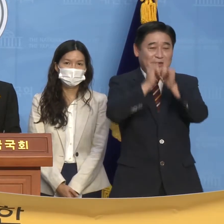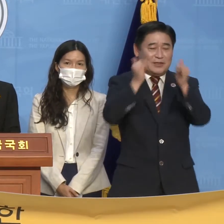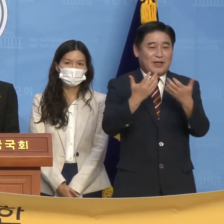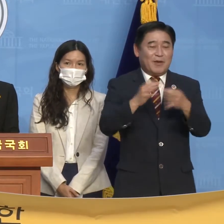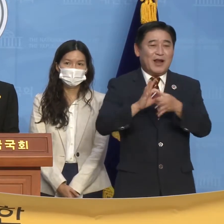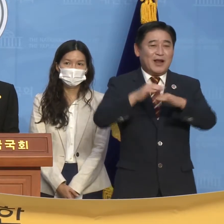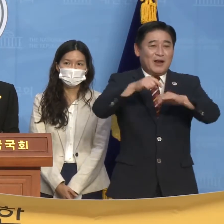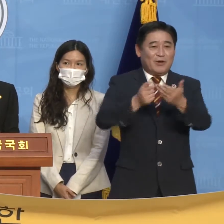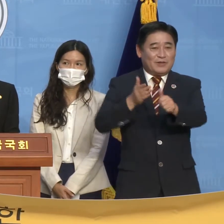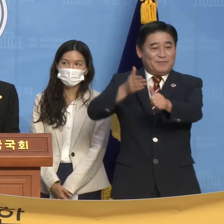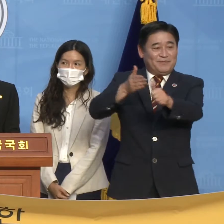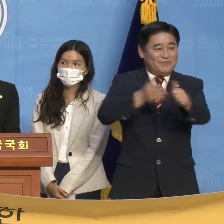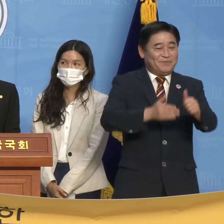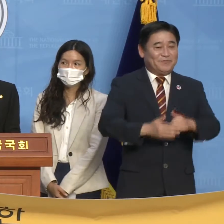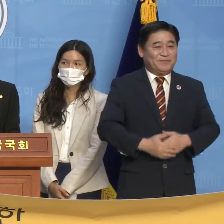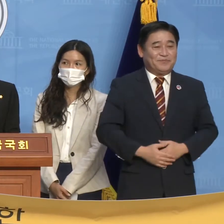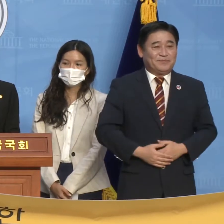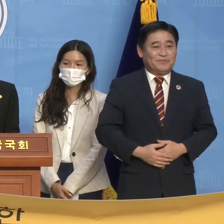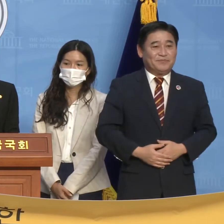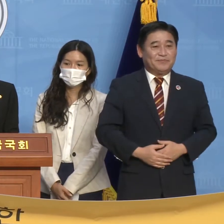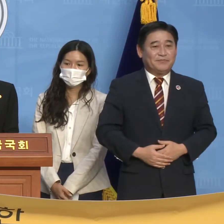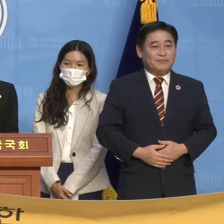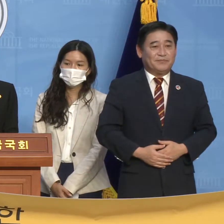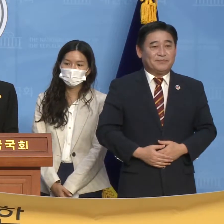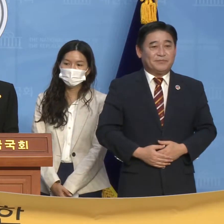많은 관심 부탁드립니다.